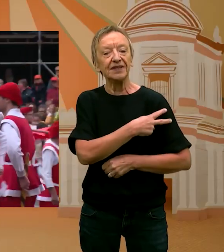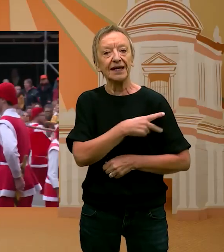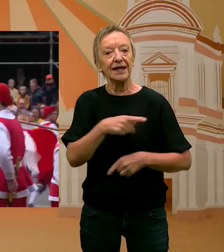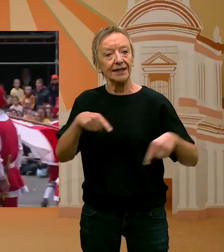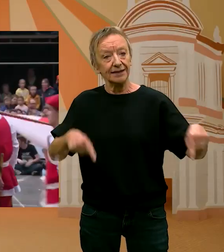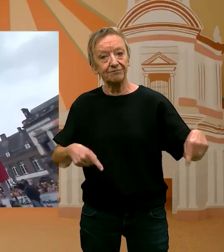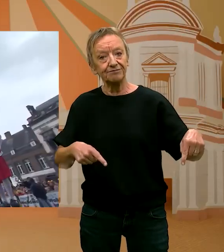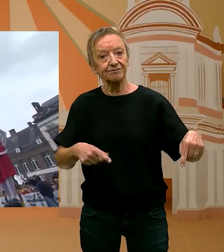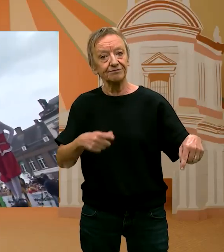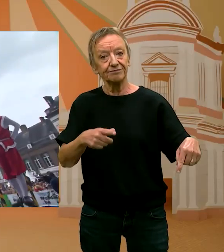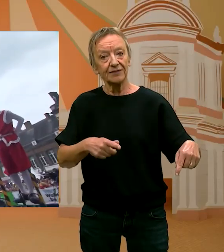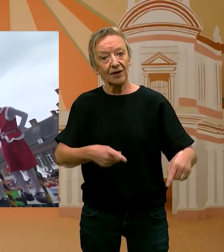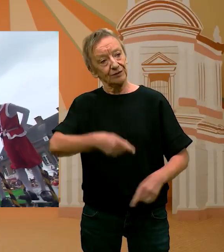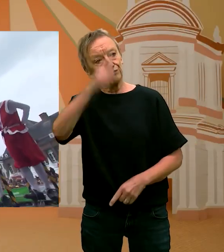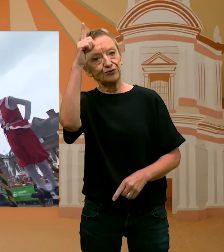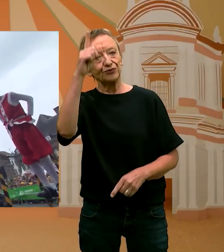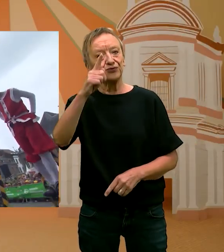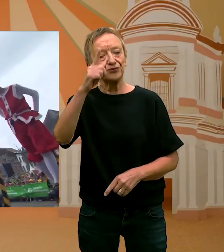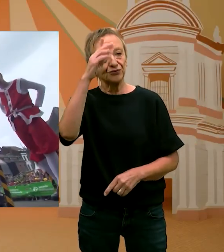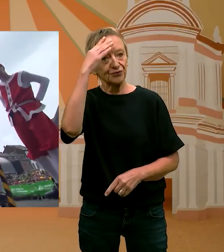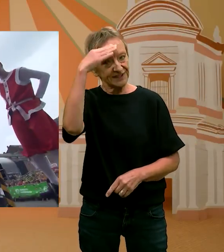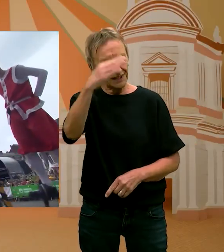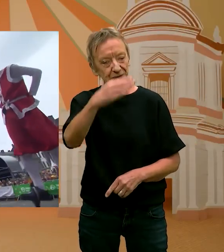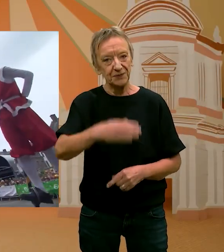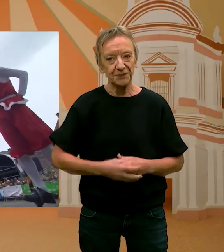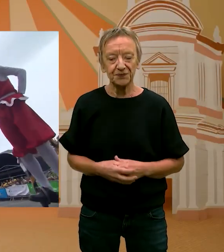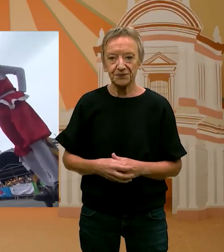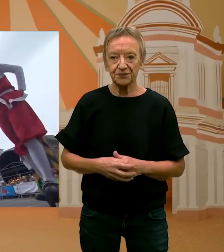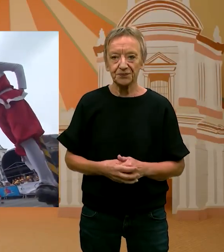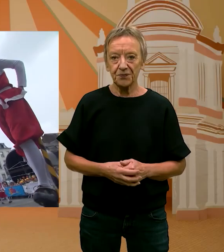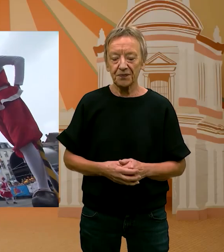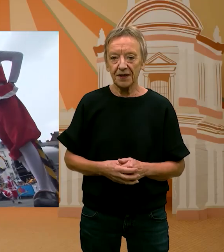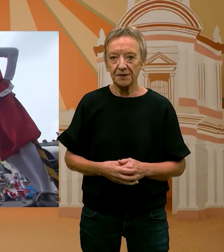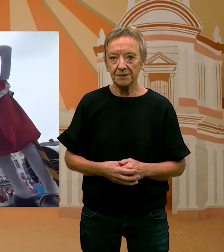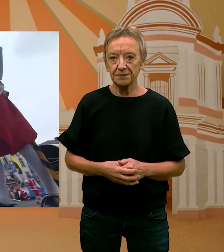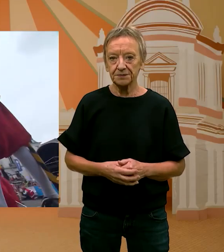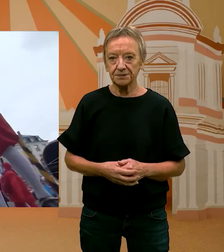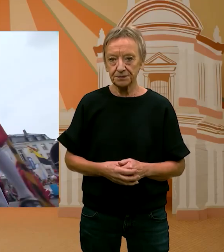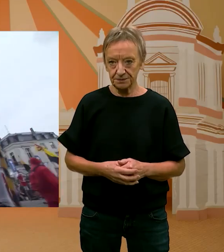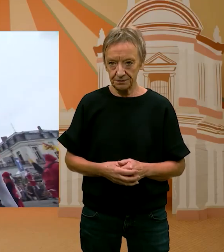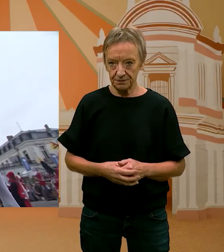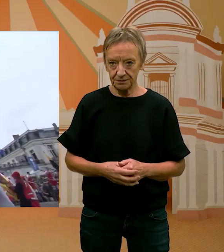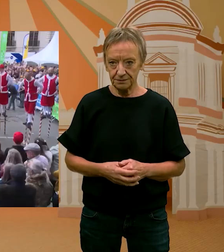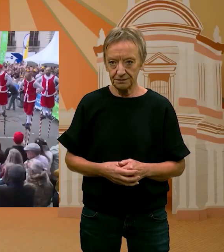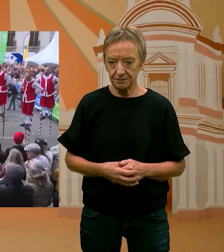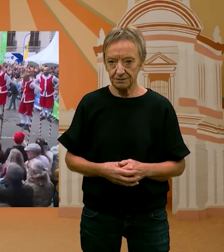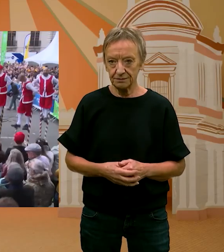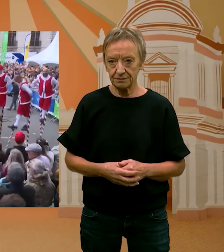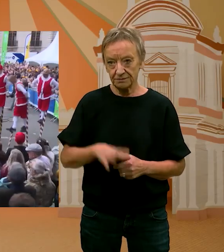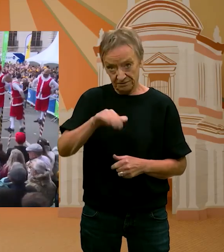vont continuer de faire un deuxième petit tour, on va dire. Et puis les deux compagnies les deux brigades vont chacune se mettre d'un côté et l'autre